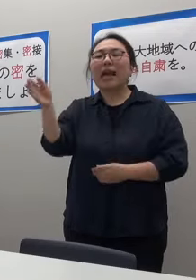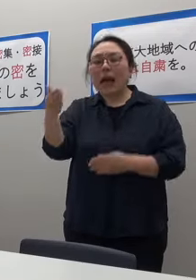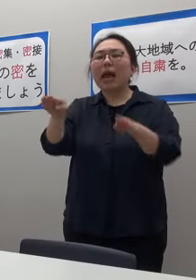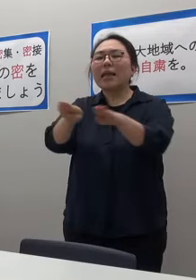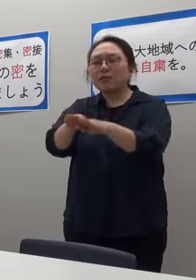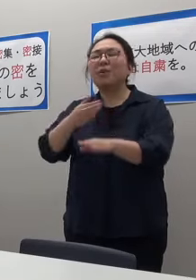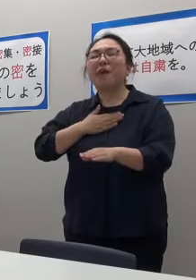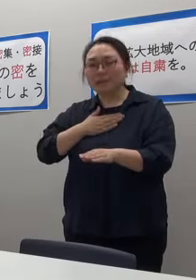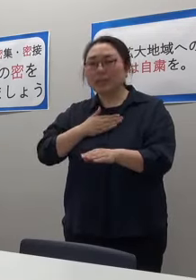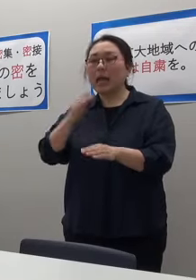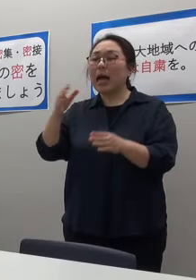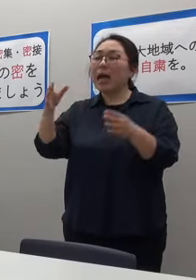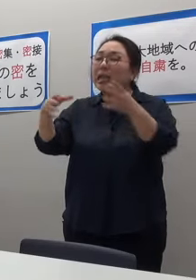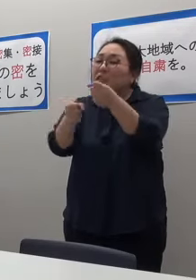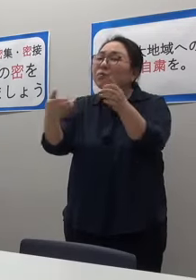か、まず教えてください。